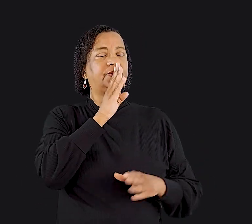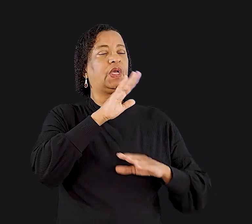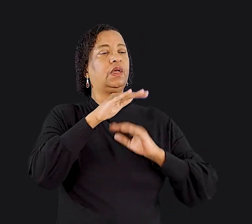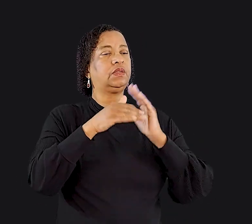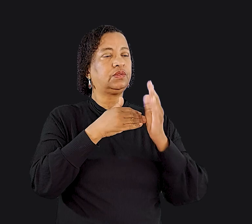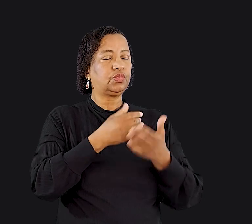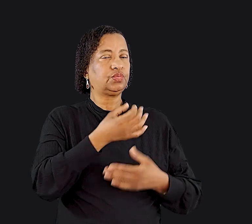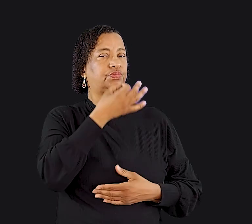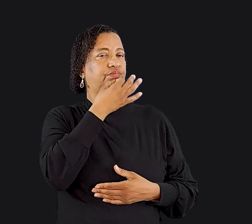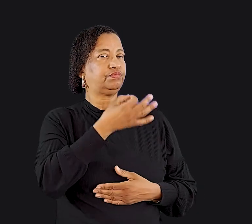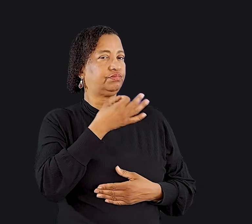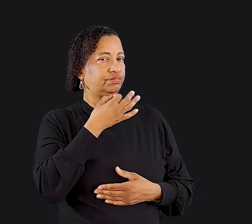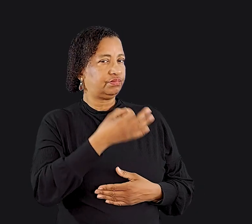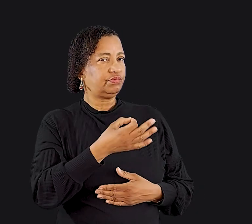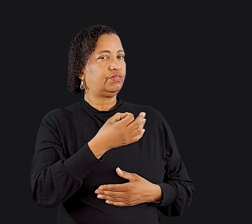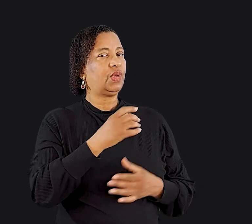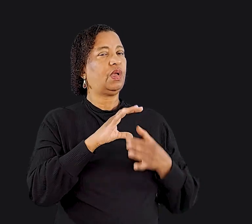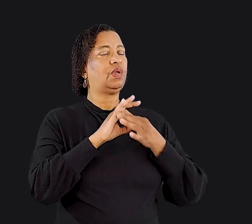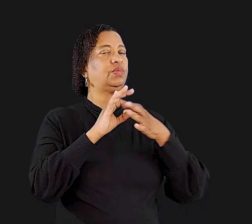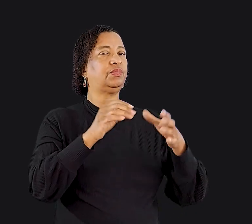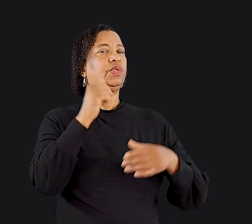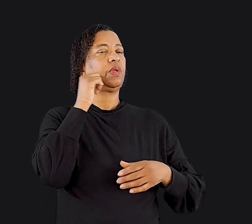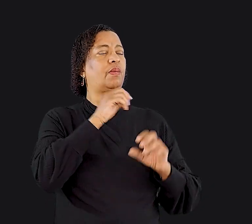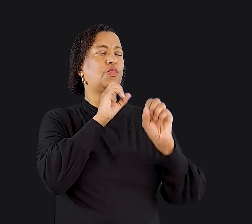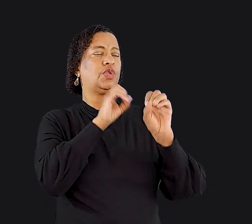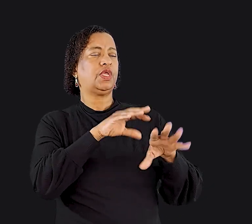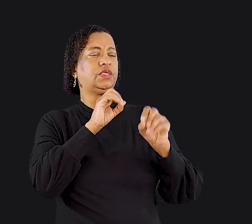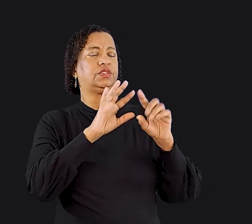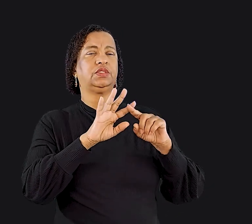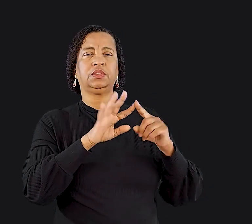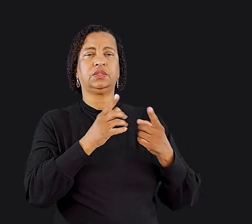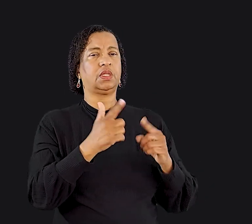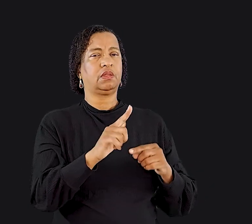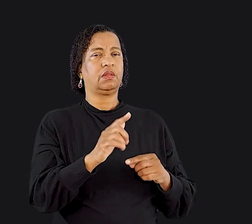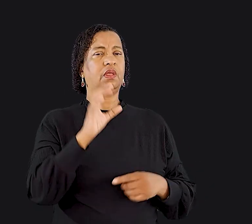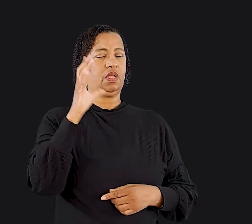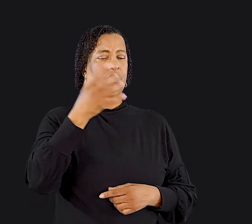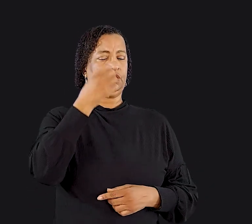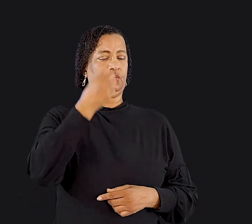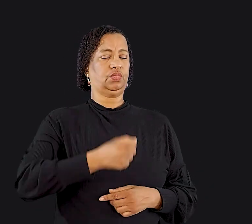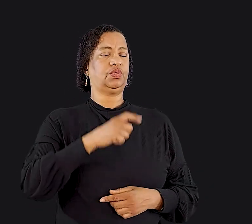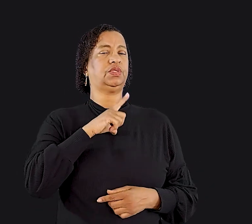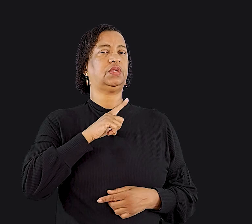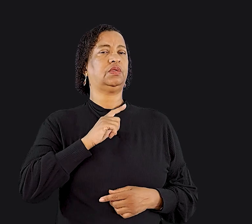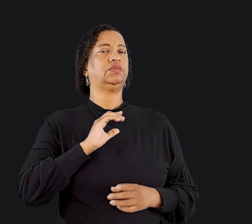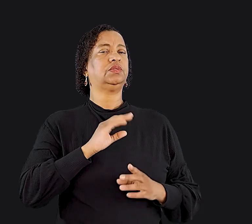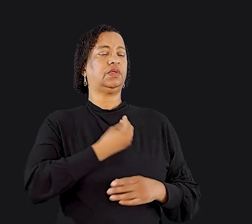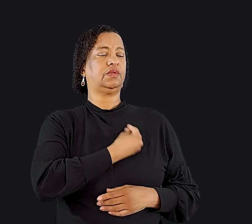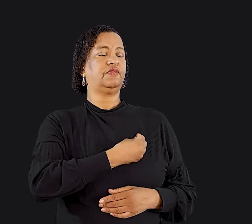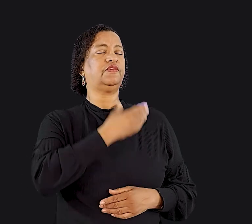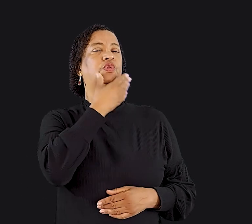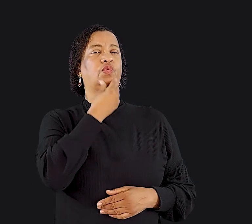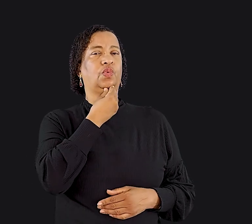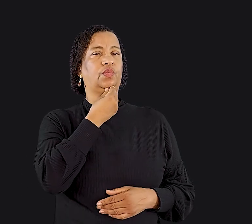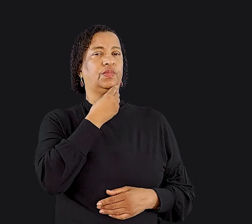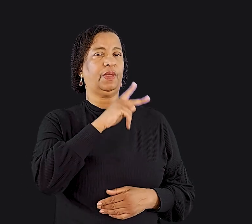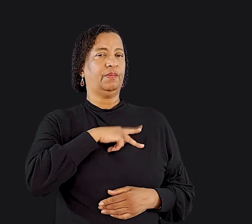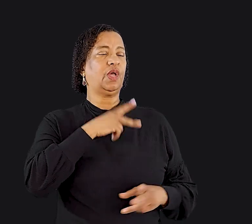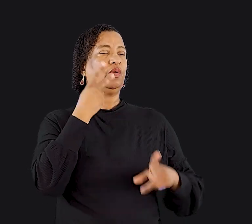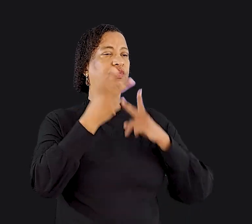toda sujeição. Não permito que a mulher ensine, nem que tenha autoridade sobre o homem. Paulo não está falando que a mulher não